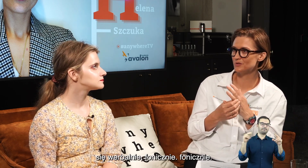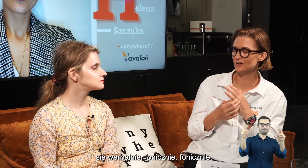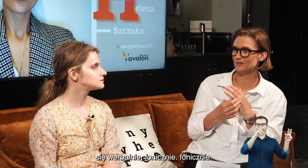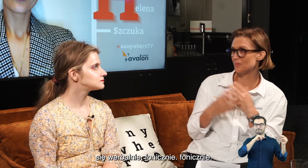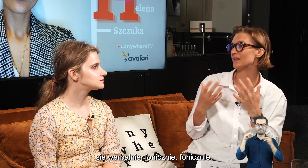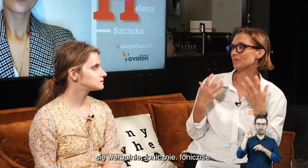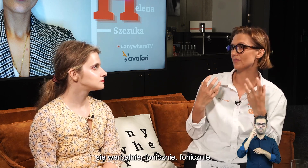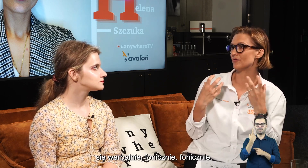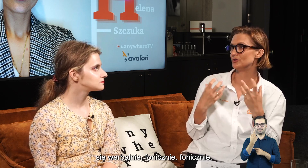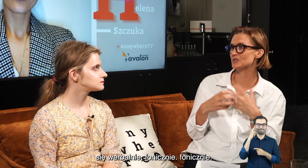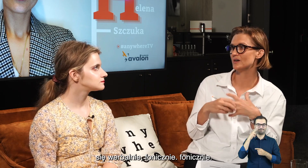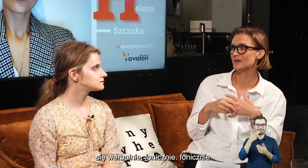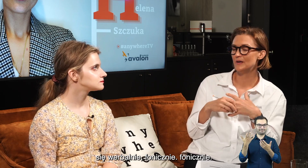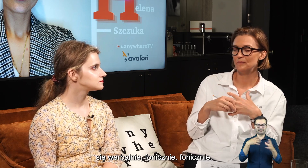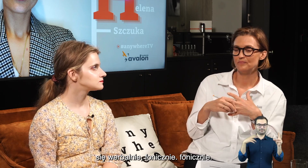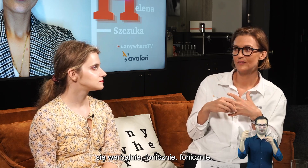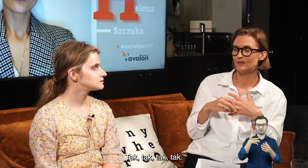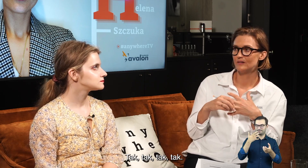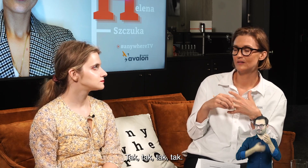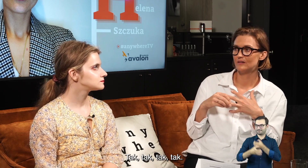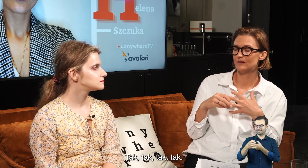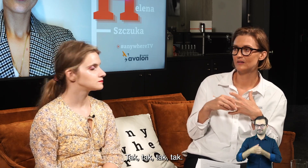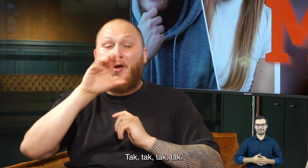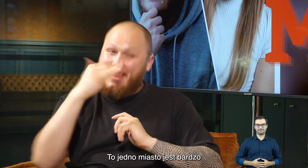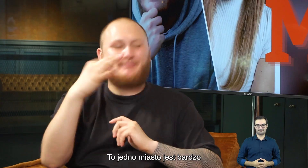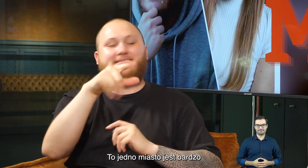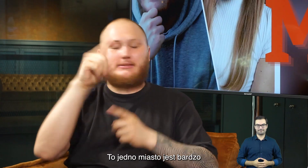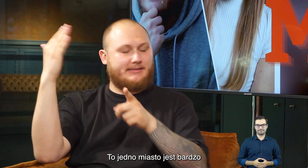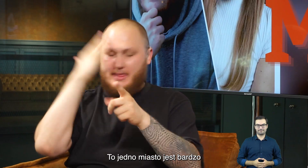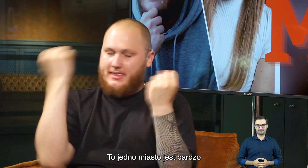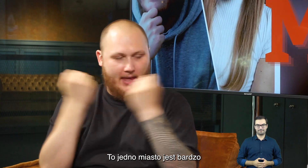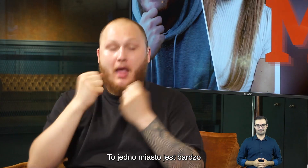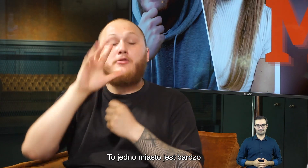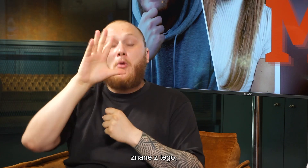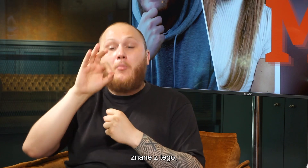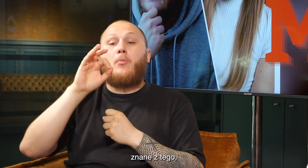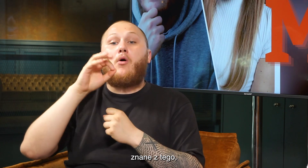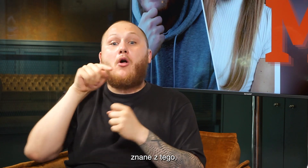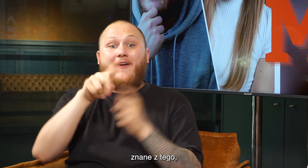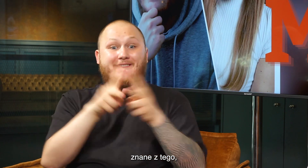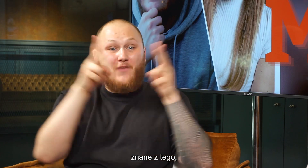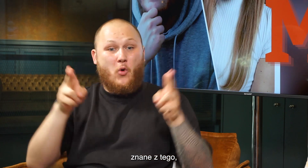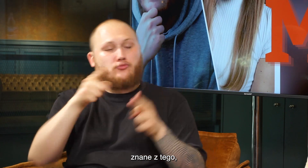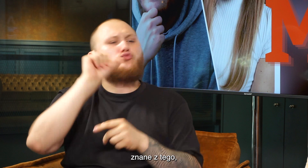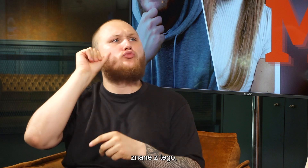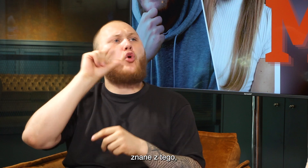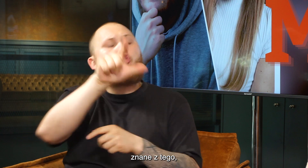komunikują się werbalnie, prawda, fonicznie. Tak, tak, tak, tak. To jedno miasto jest bardzo znane z